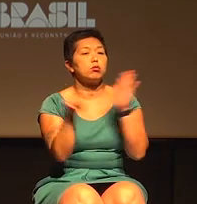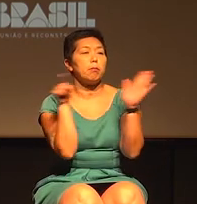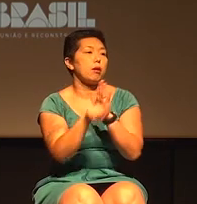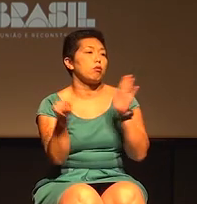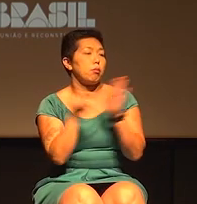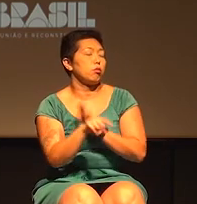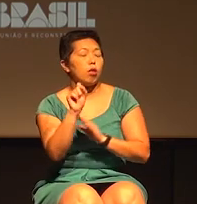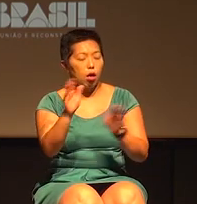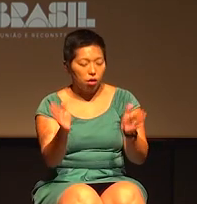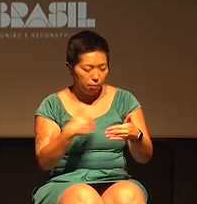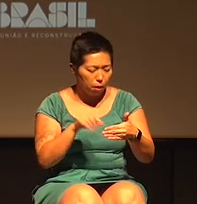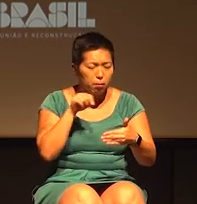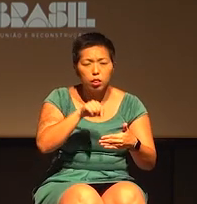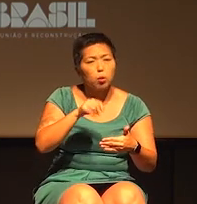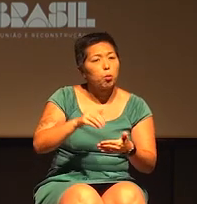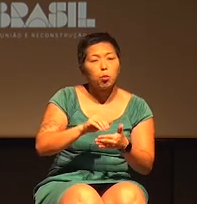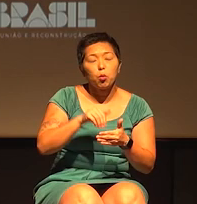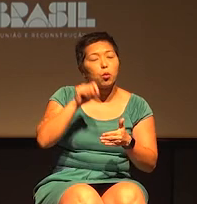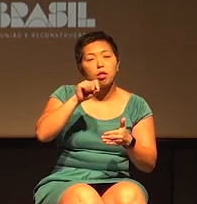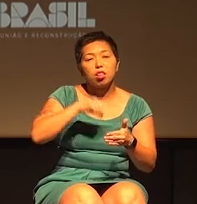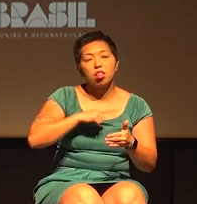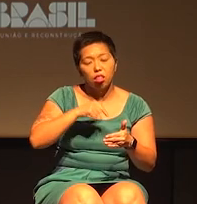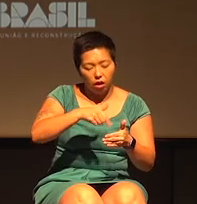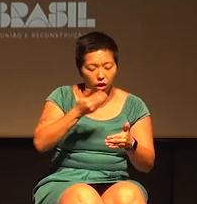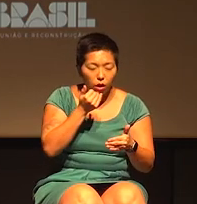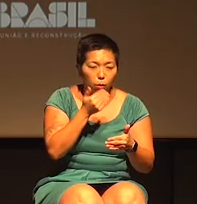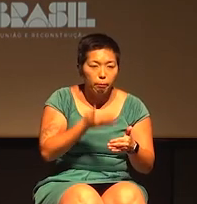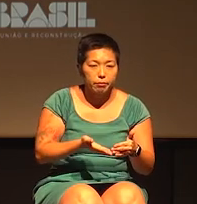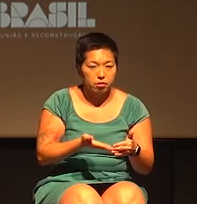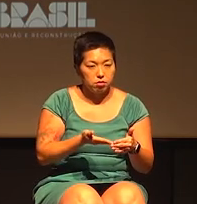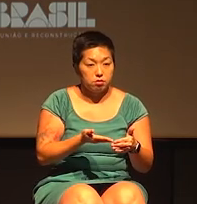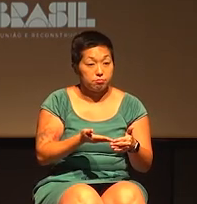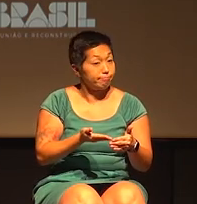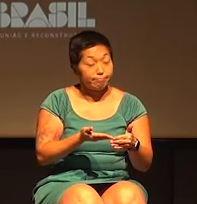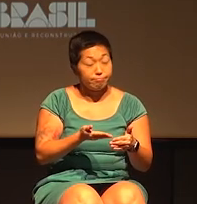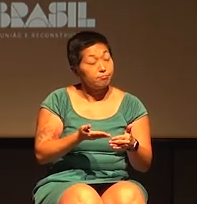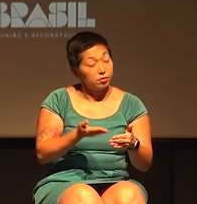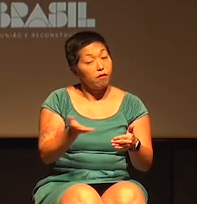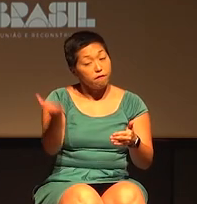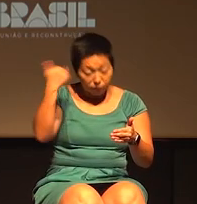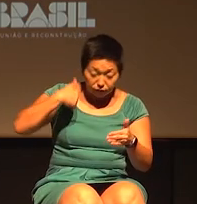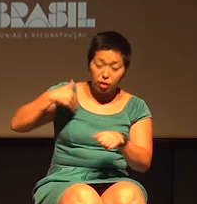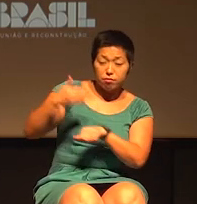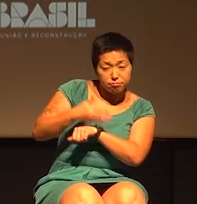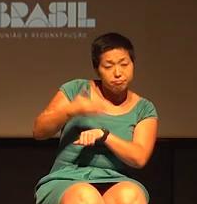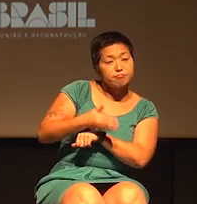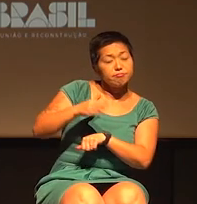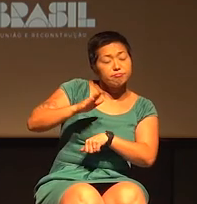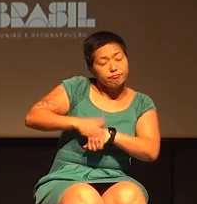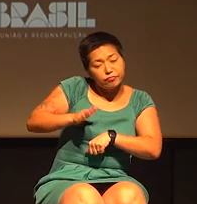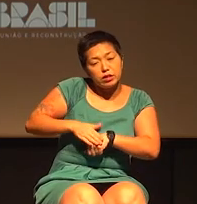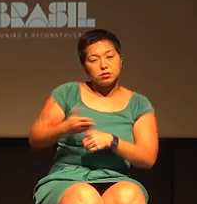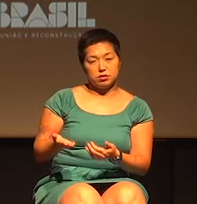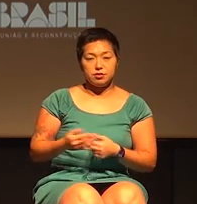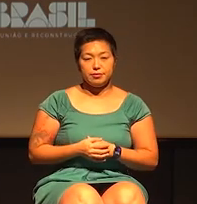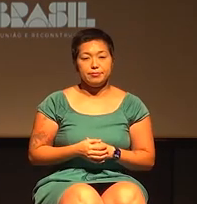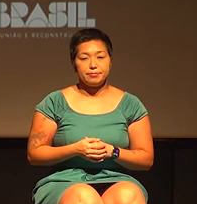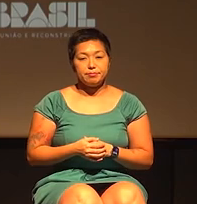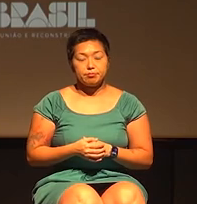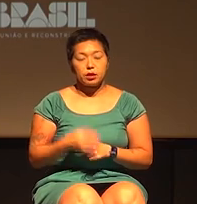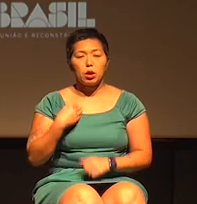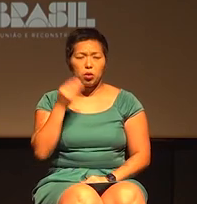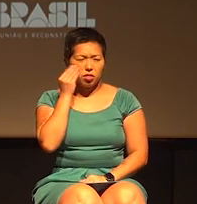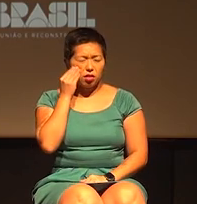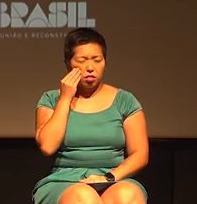dessa marmita Nossa mas eu tentei tentei não implementei dentro da minha cozinha